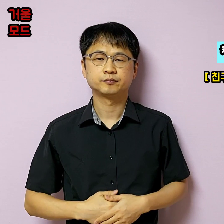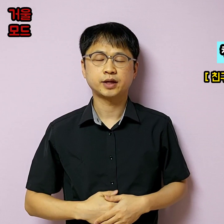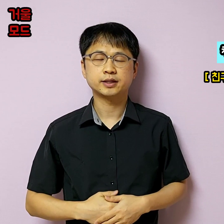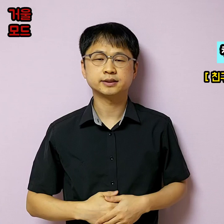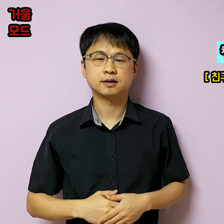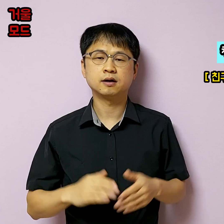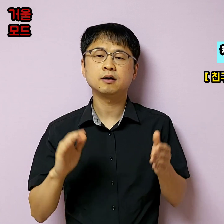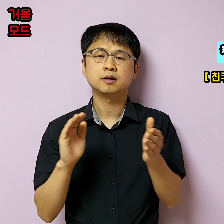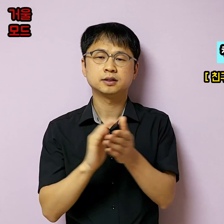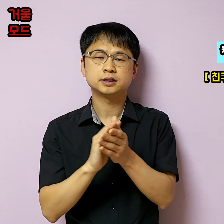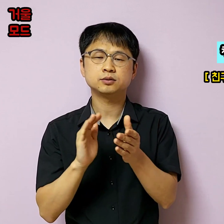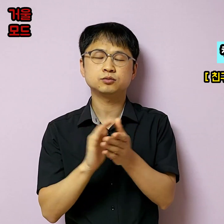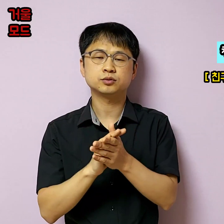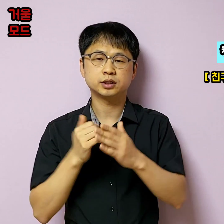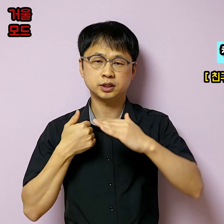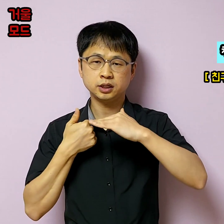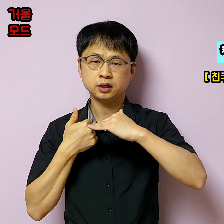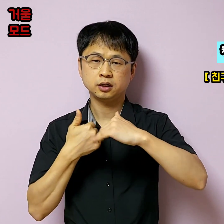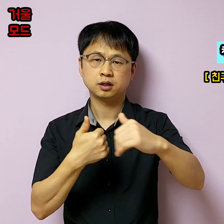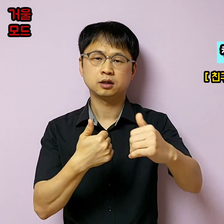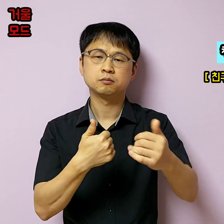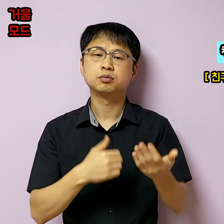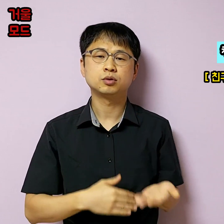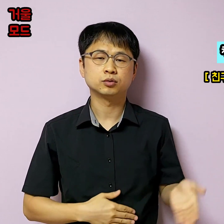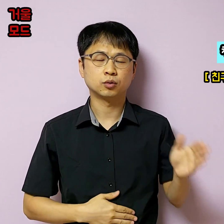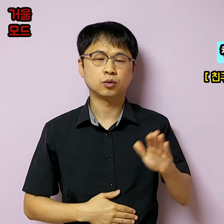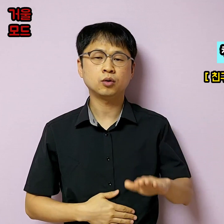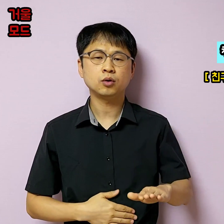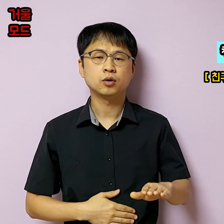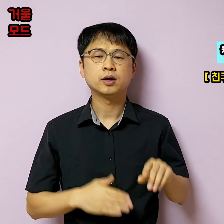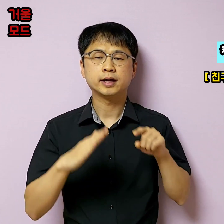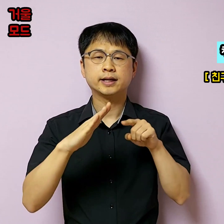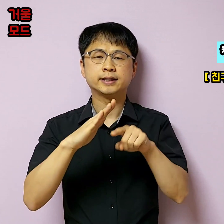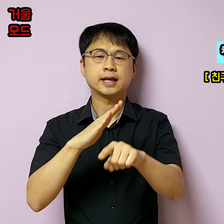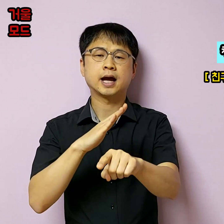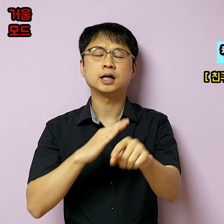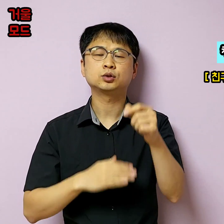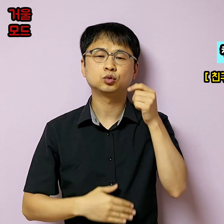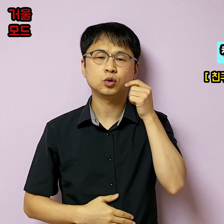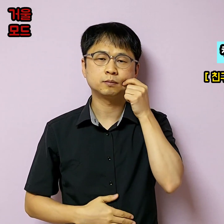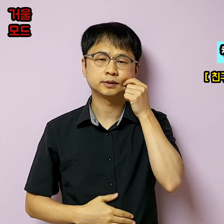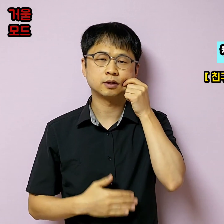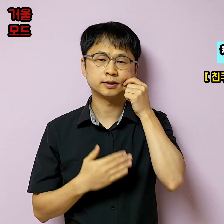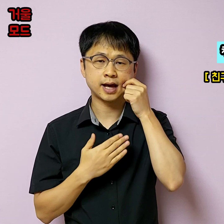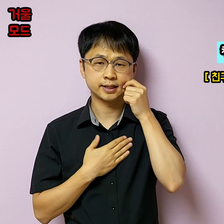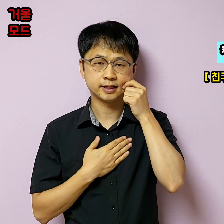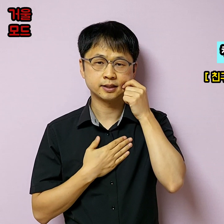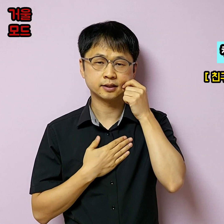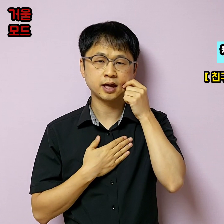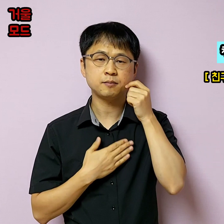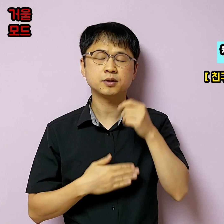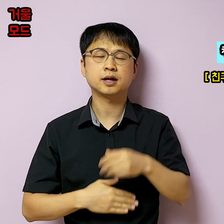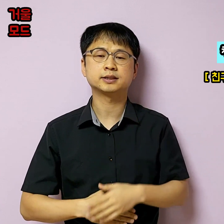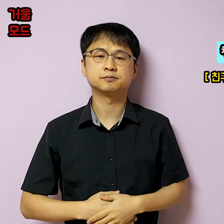네, 그래서 친구들이 불러도 나갈 수 없어 난 이렇게